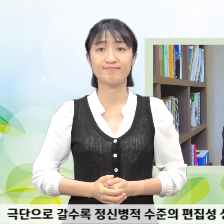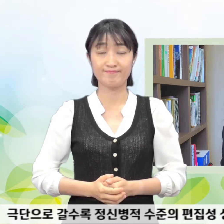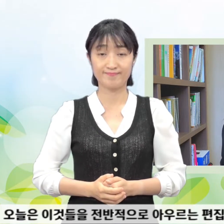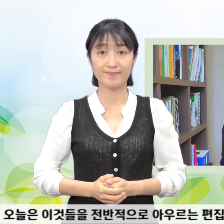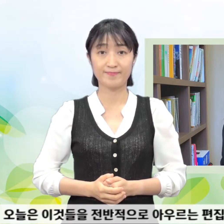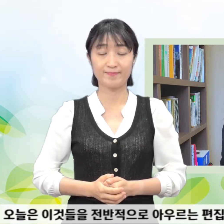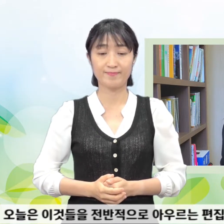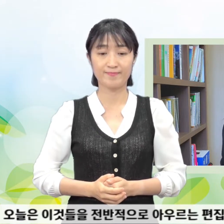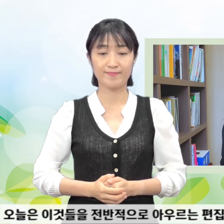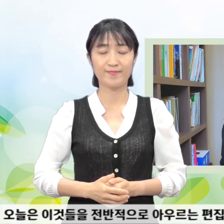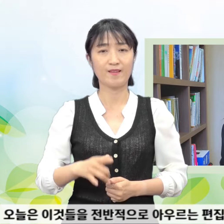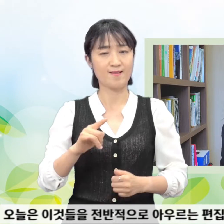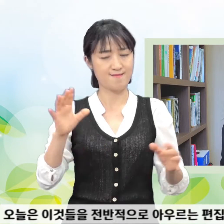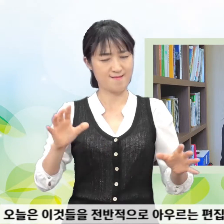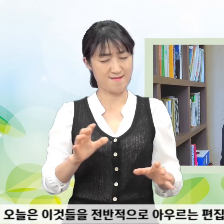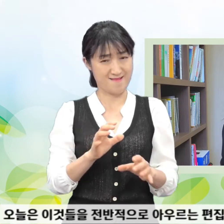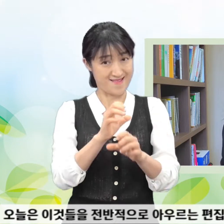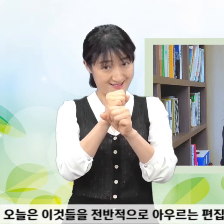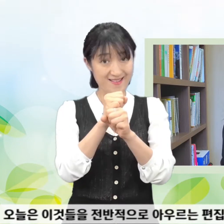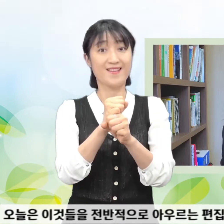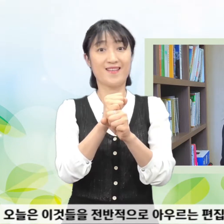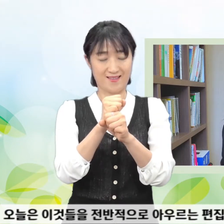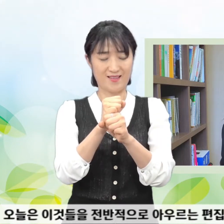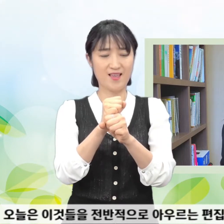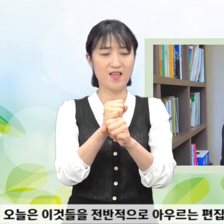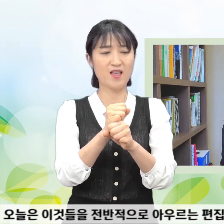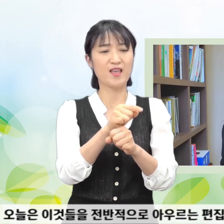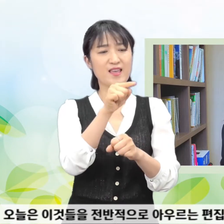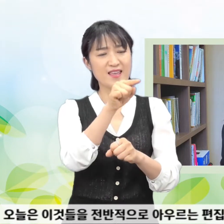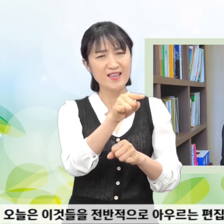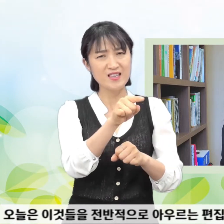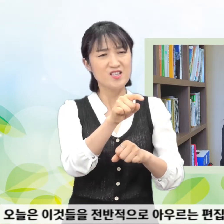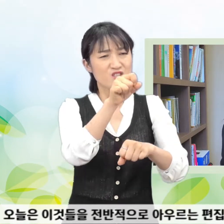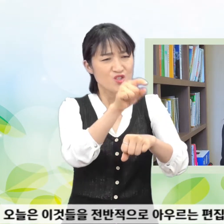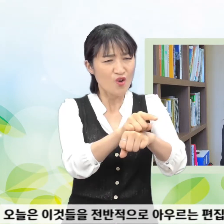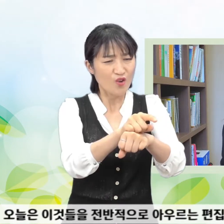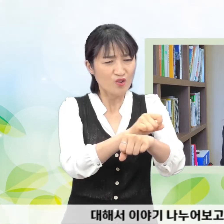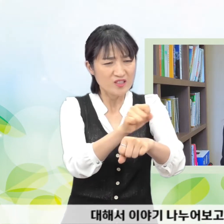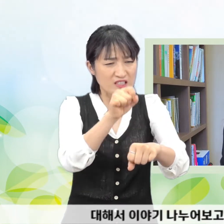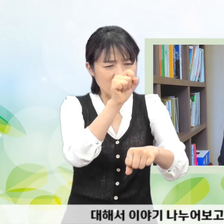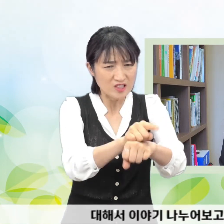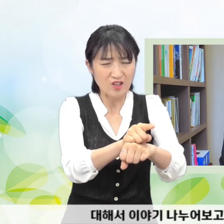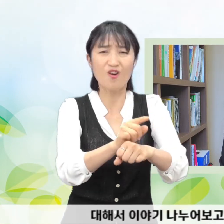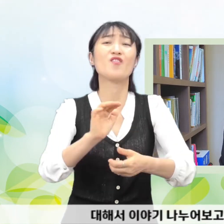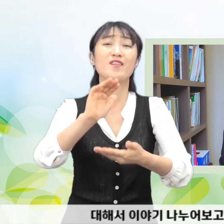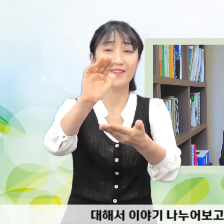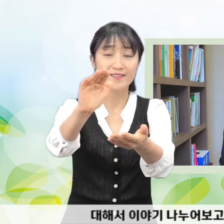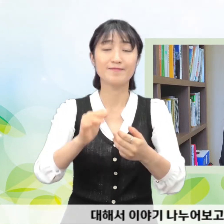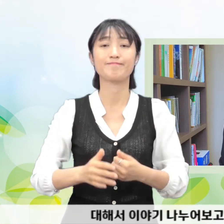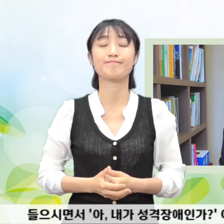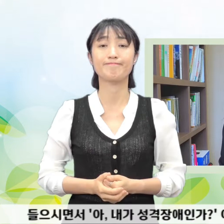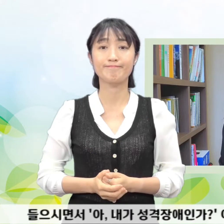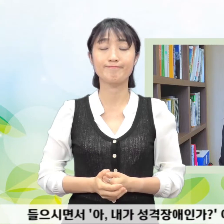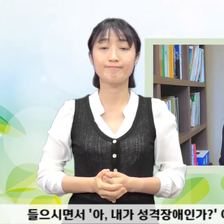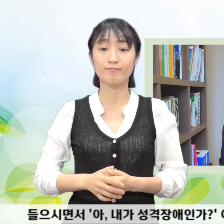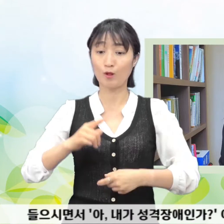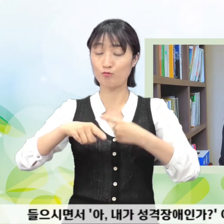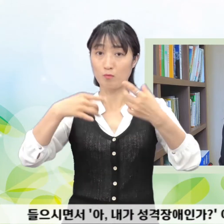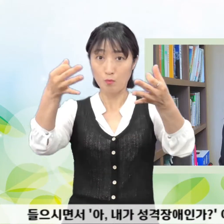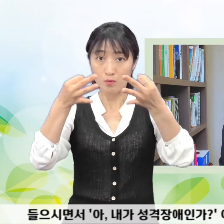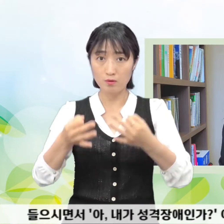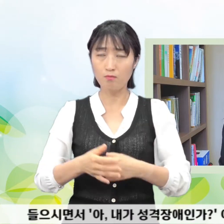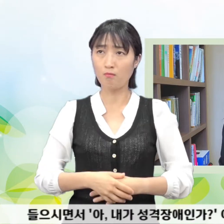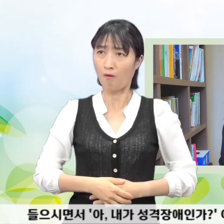그래서 오늘은 이것을 전반적으로 아우르는 편집성 성격의 특징은 무엇인지에 대해서 얘기를 나눠보고자 합니다.